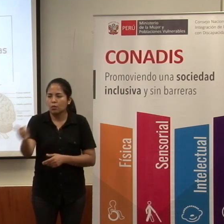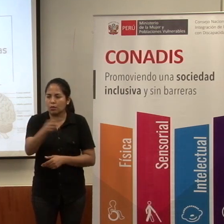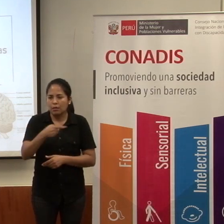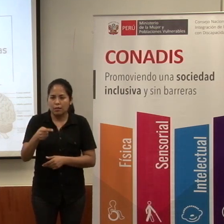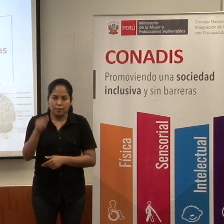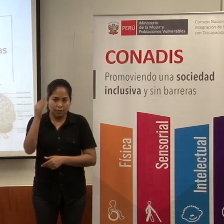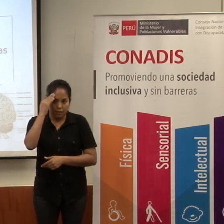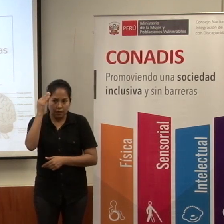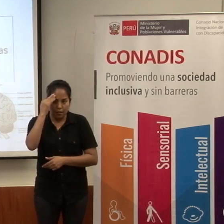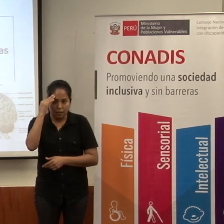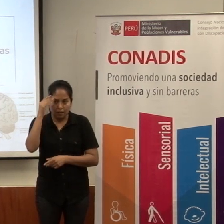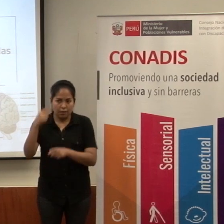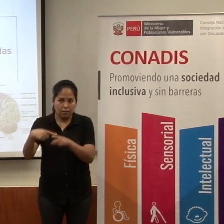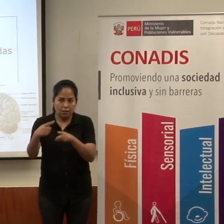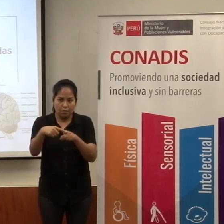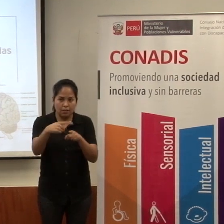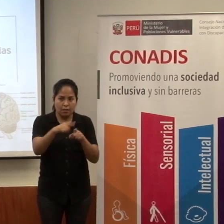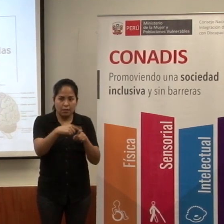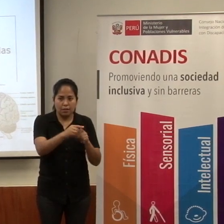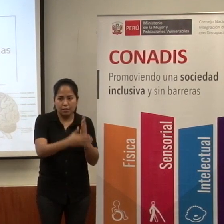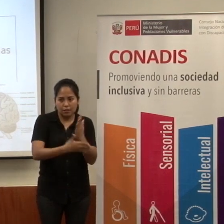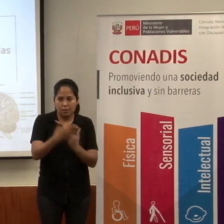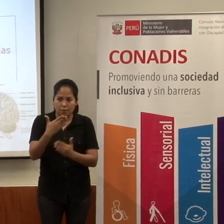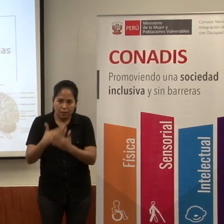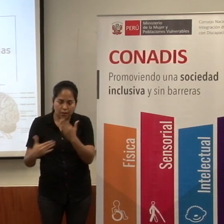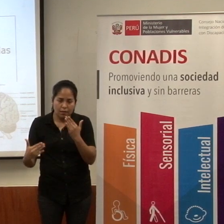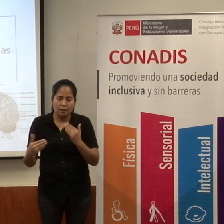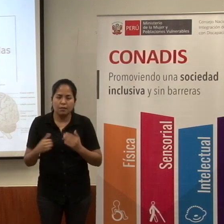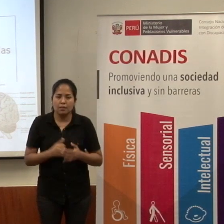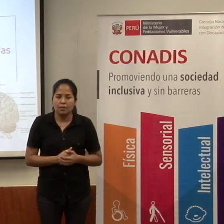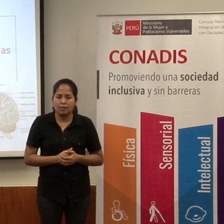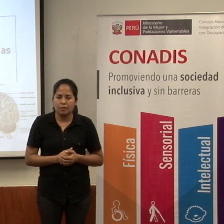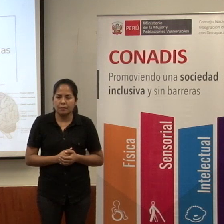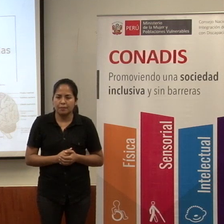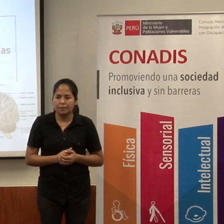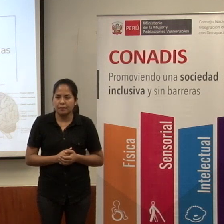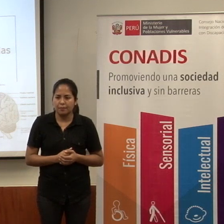abordan, los diferentes tipos de discapacidad.